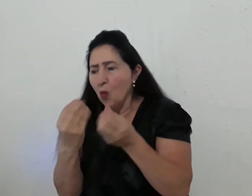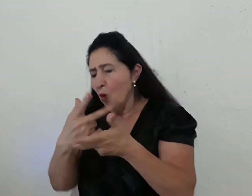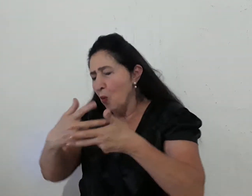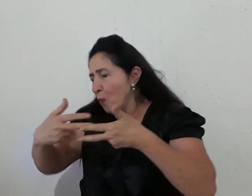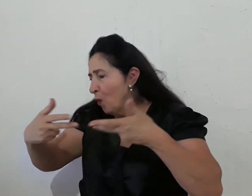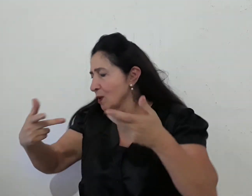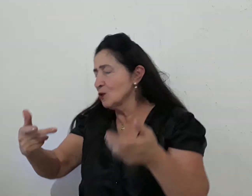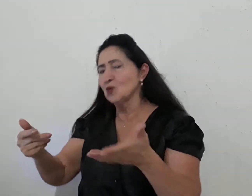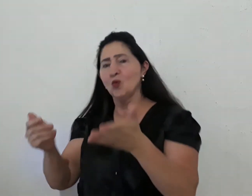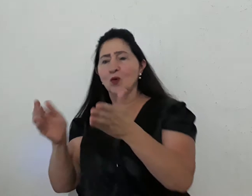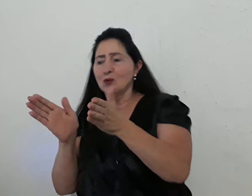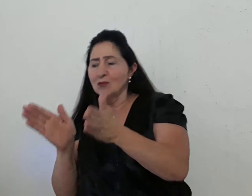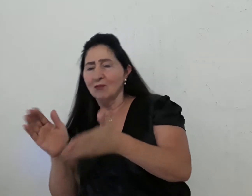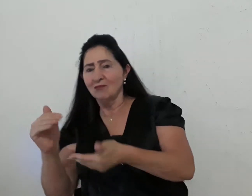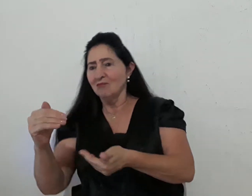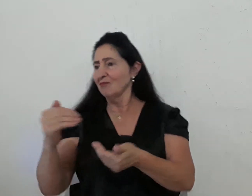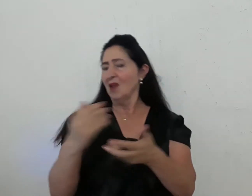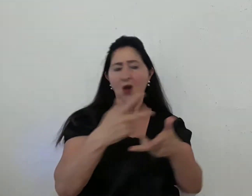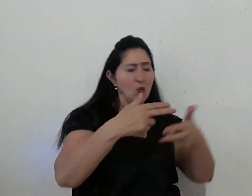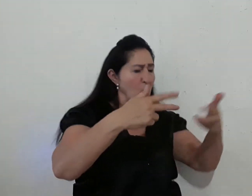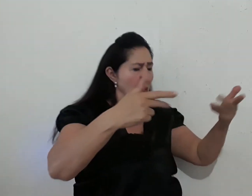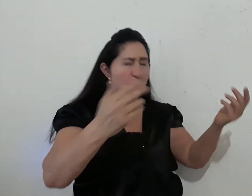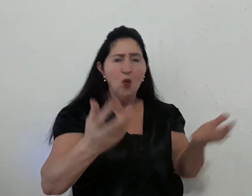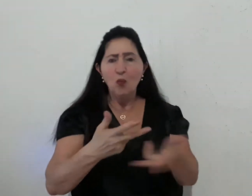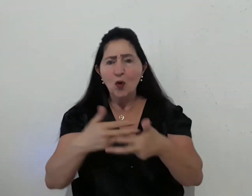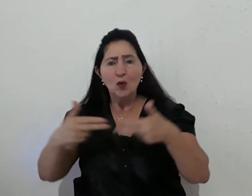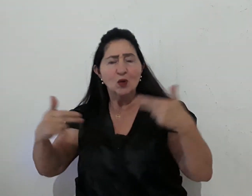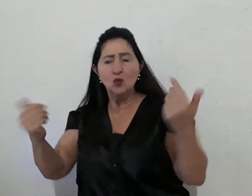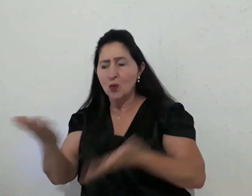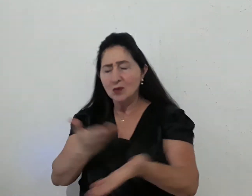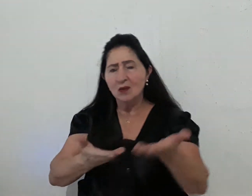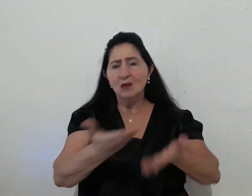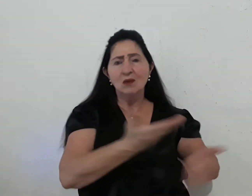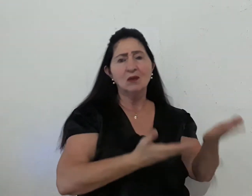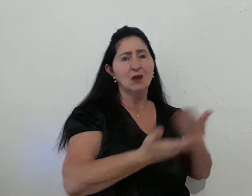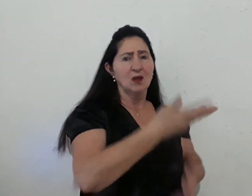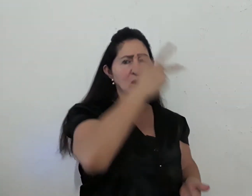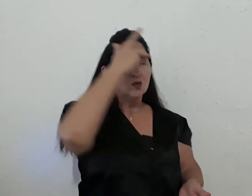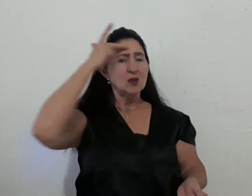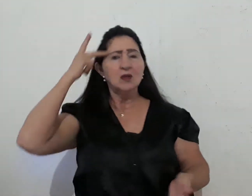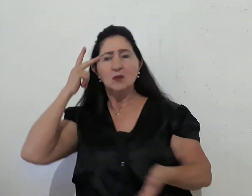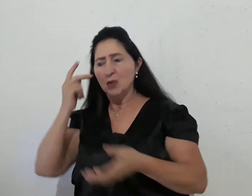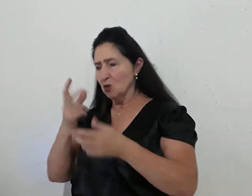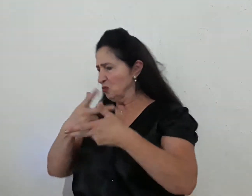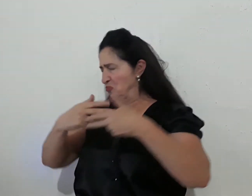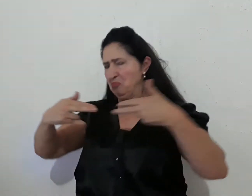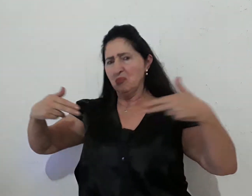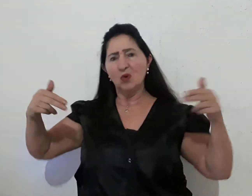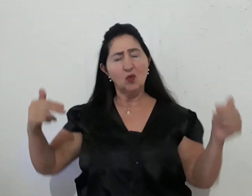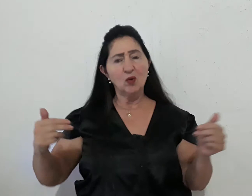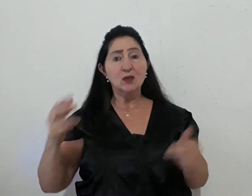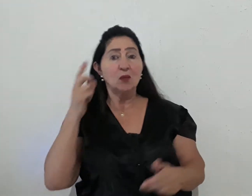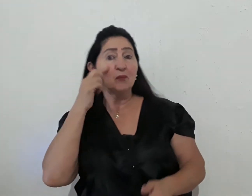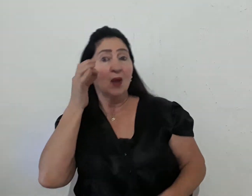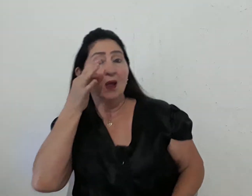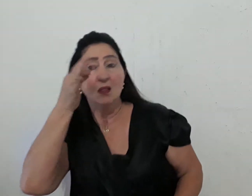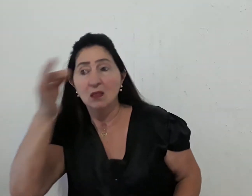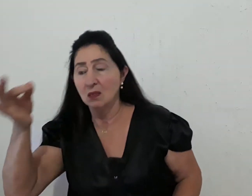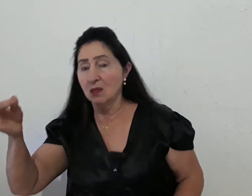redor, como as pessoas interagem umas com as outras, entre outras coisas. De fato, é por fazer isso